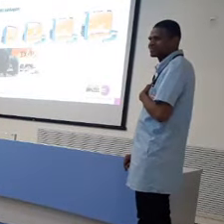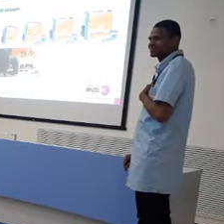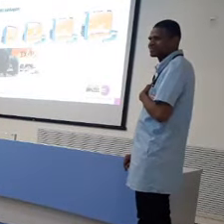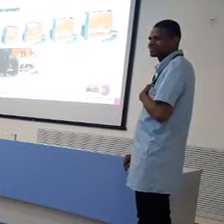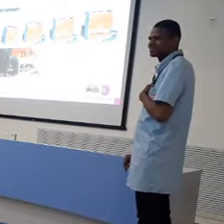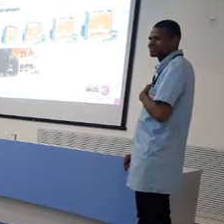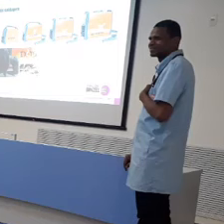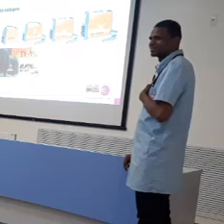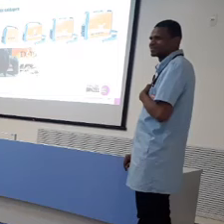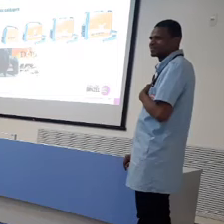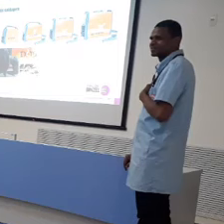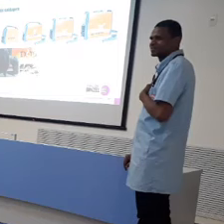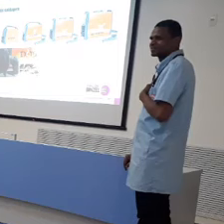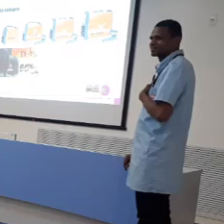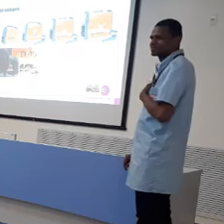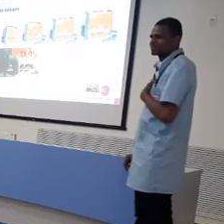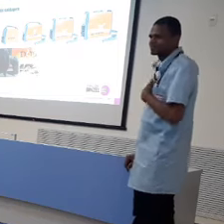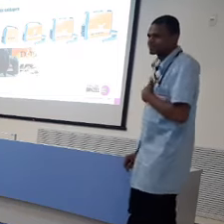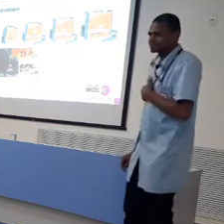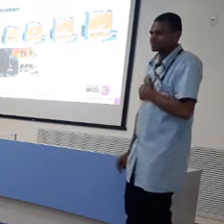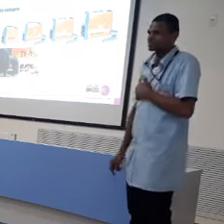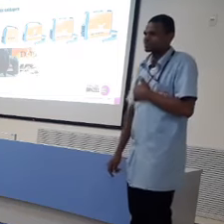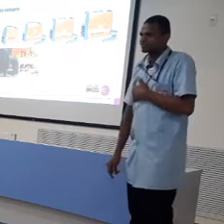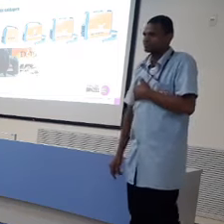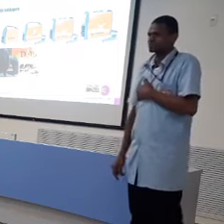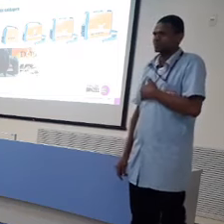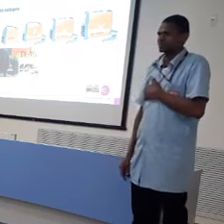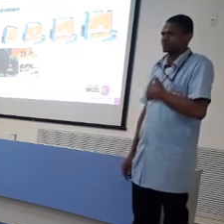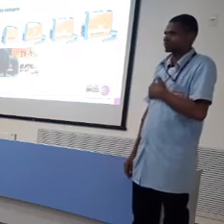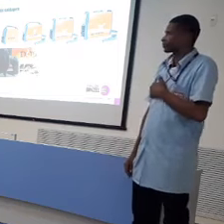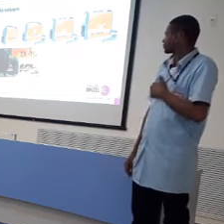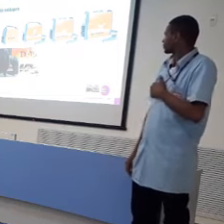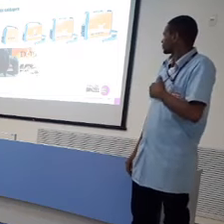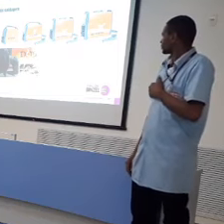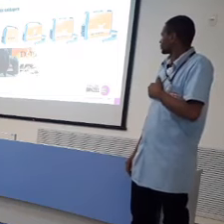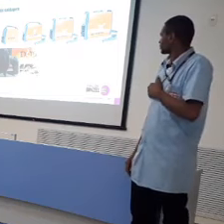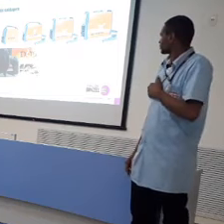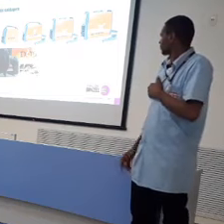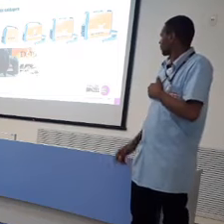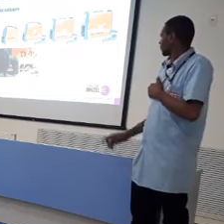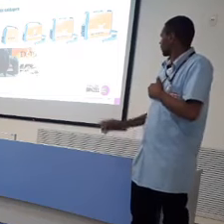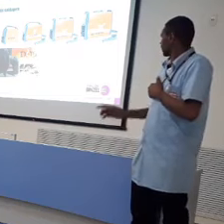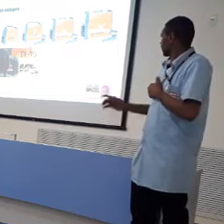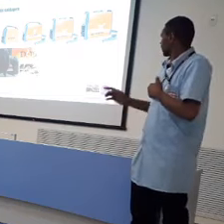Bom, pessoal, e por último, a Binsel, ela faz parte do grupo. O grupo é a